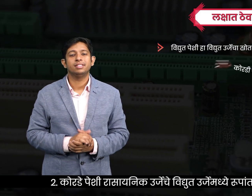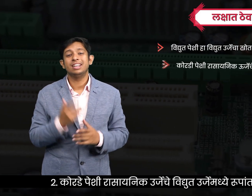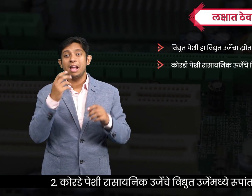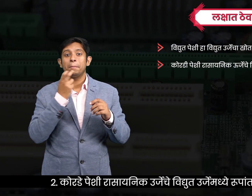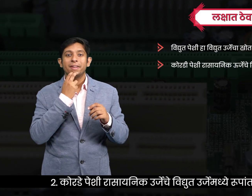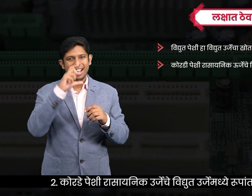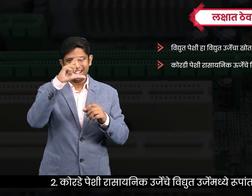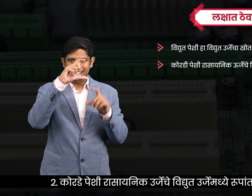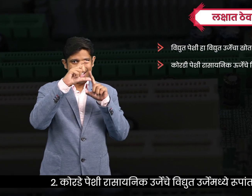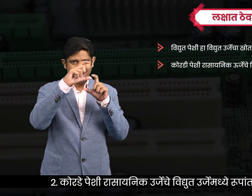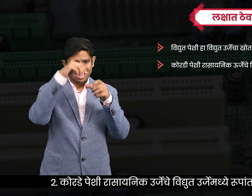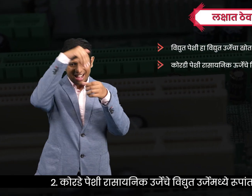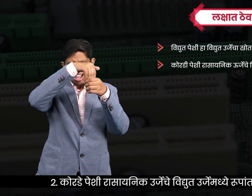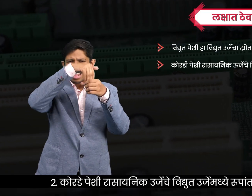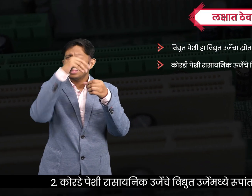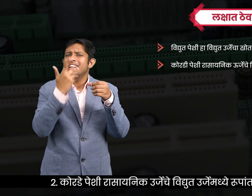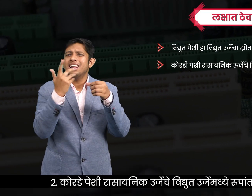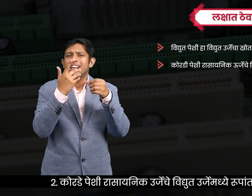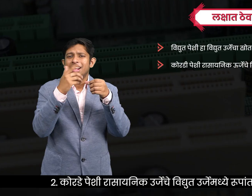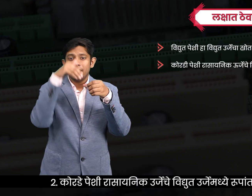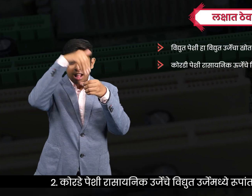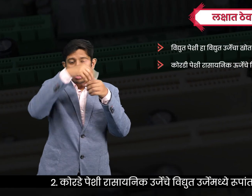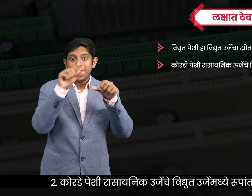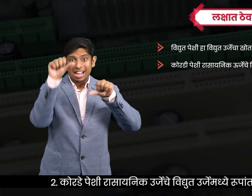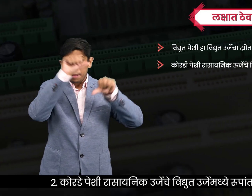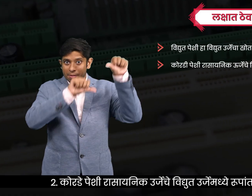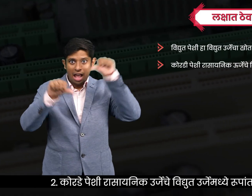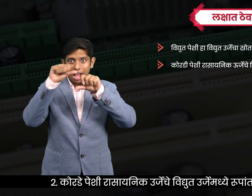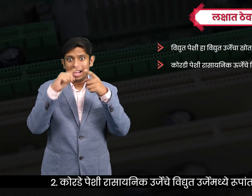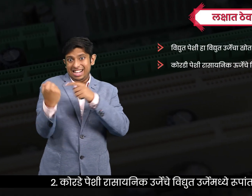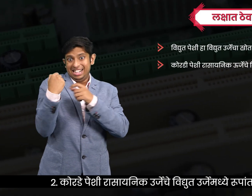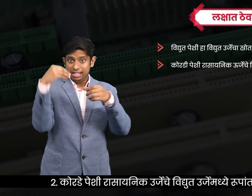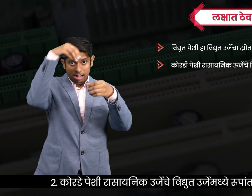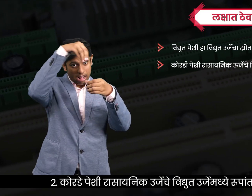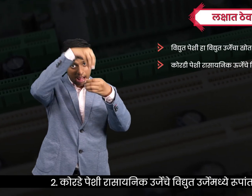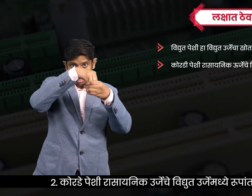कोरडे सेल रासायनिक ऊर्जेचे विद्युत ऊर्जेमध्ये रूपांतर करते.